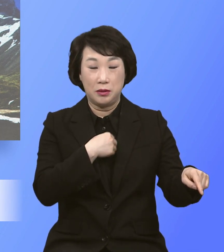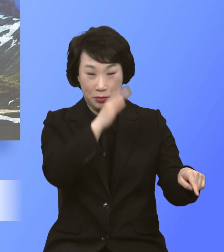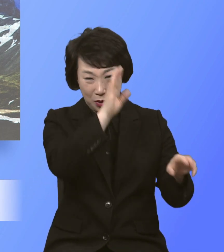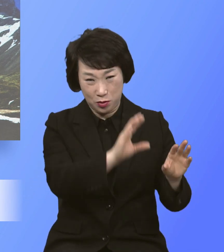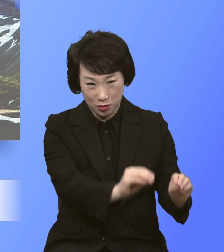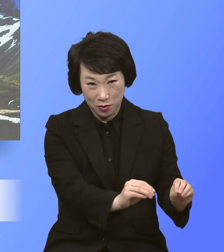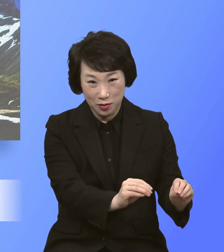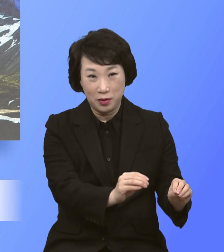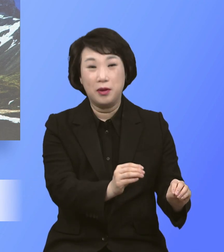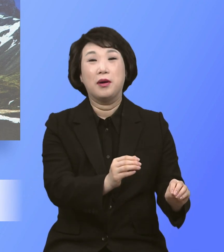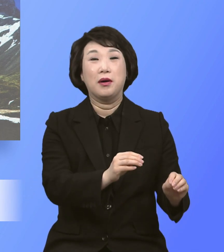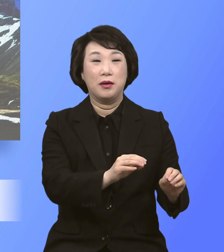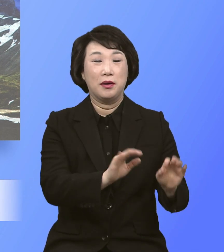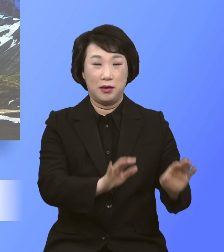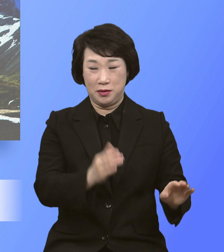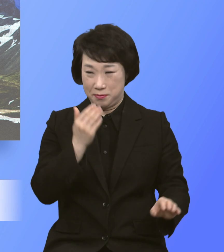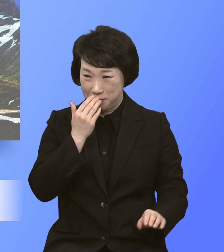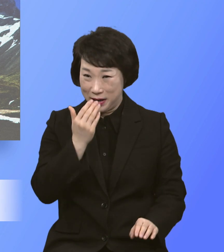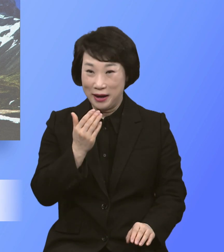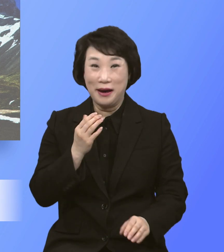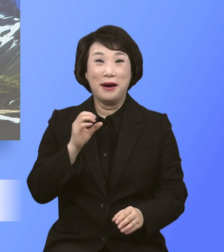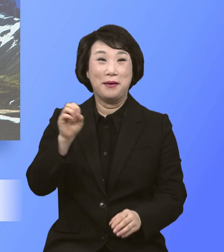낫게 싸웁니다.